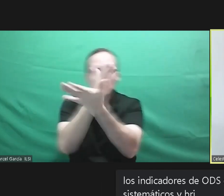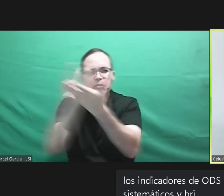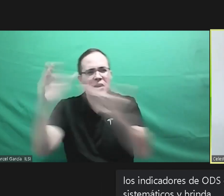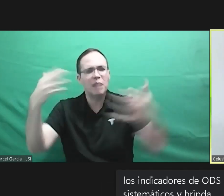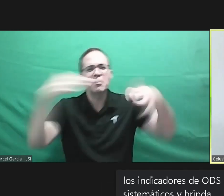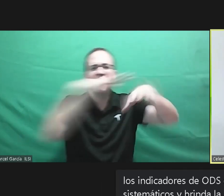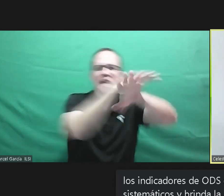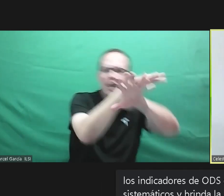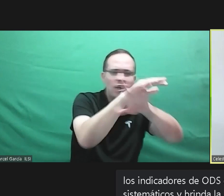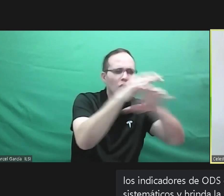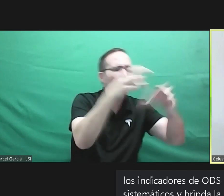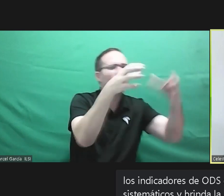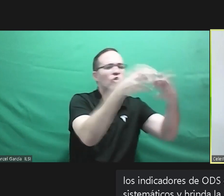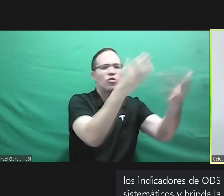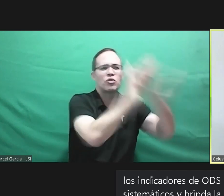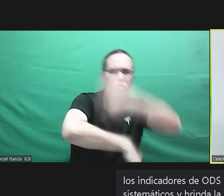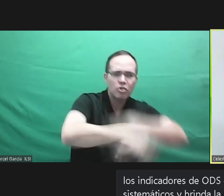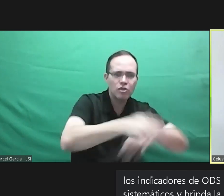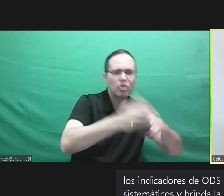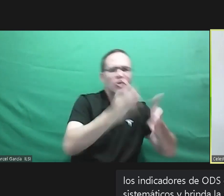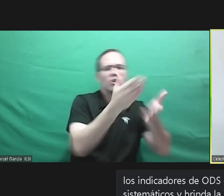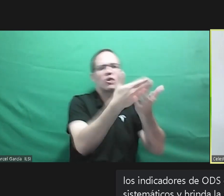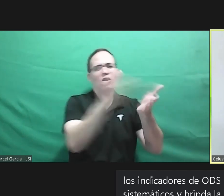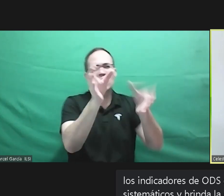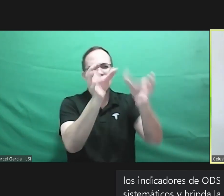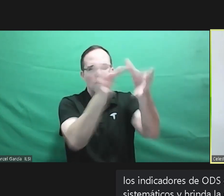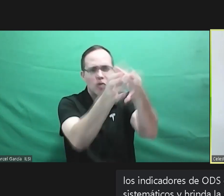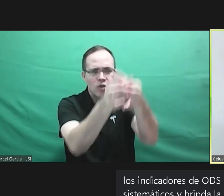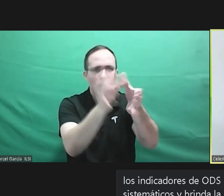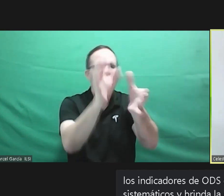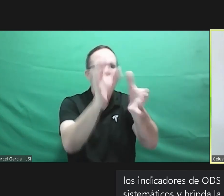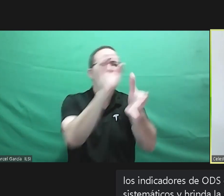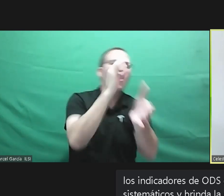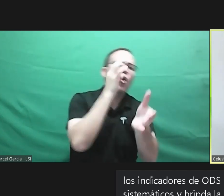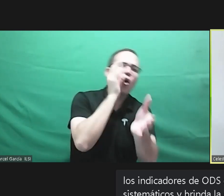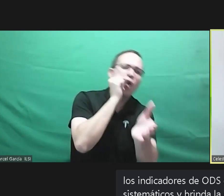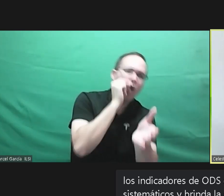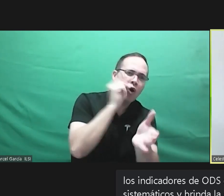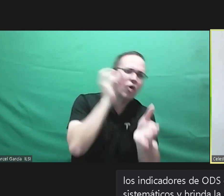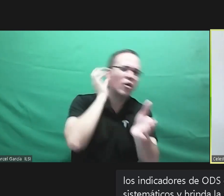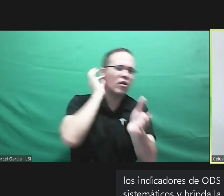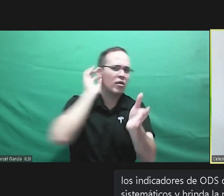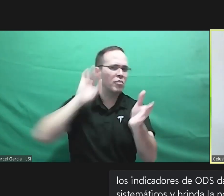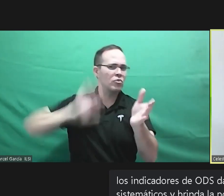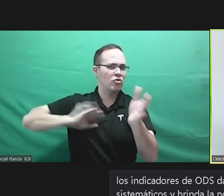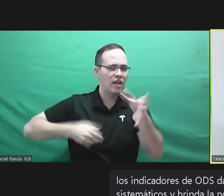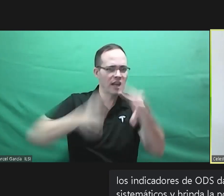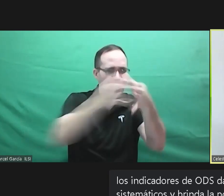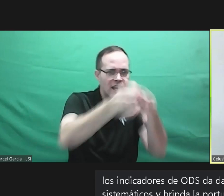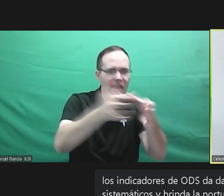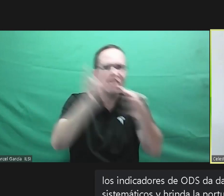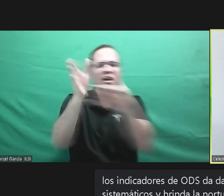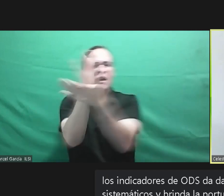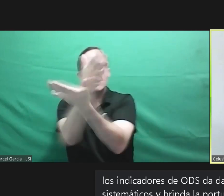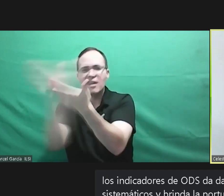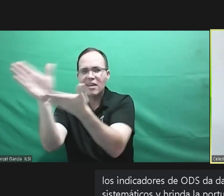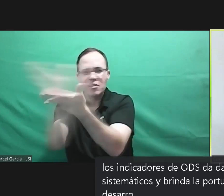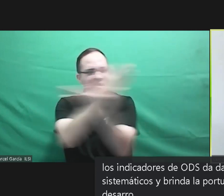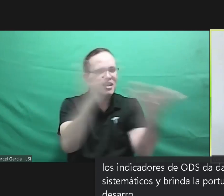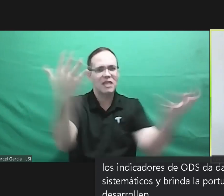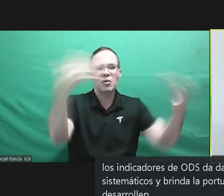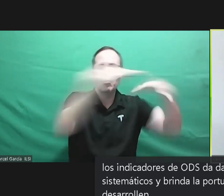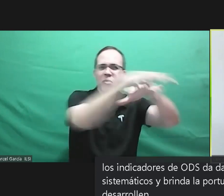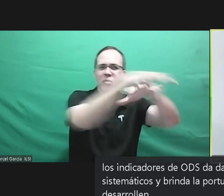Digamos, lo que estamos viendo es que los países de la región no están incluyendo en general indicadores que reflejen mejor,